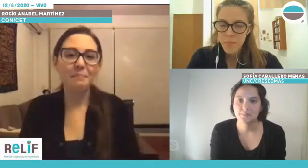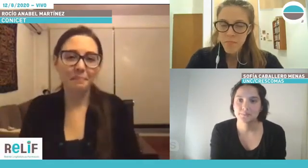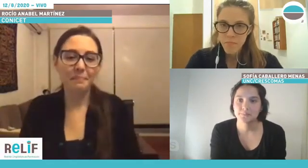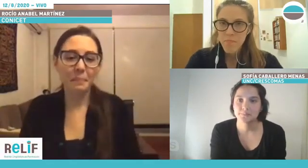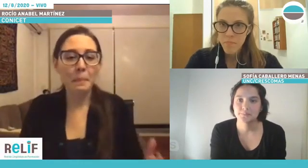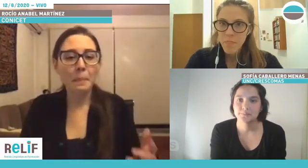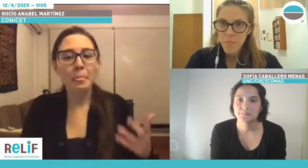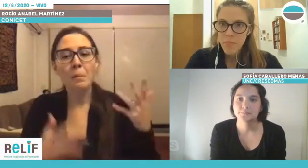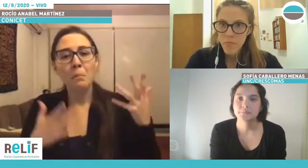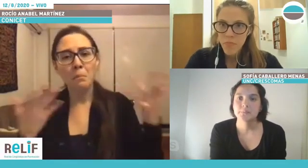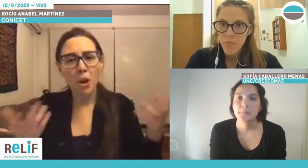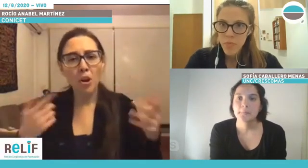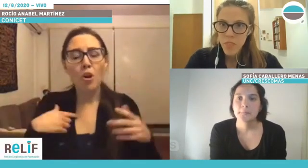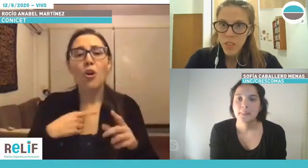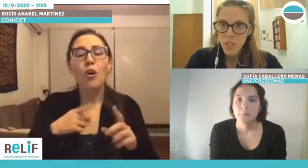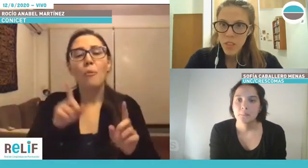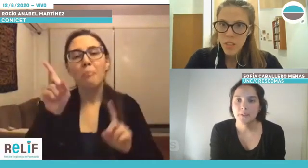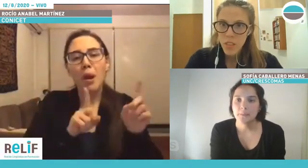esto.